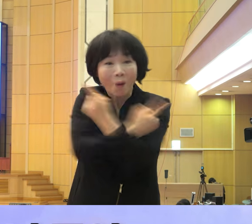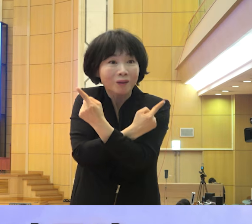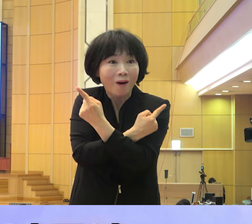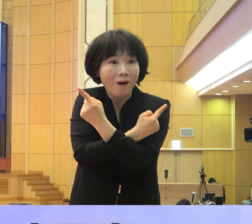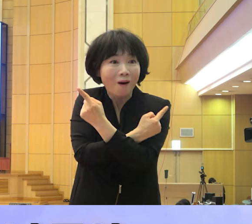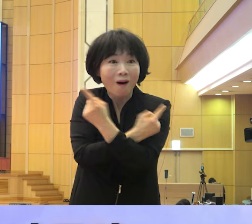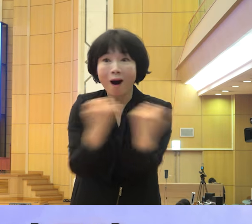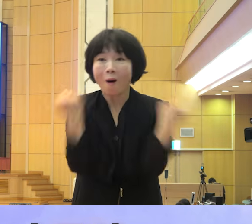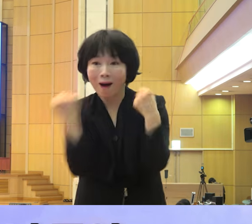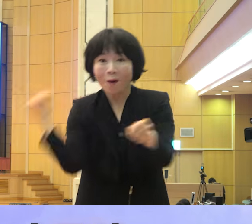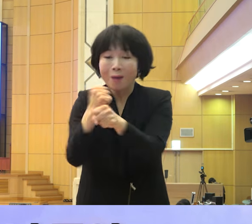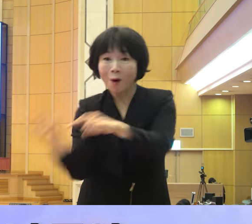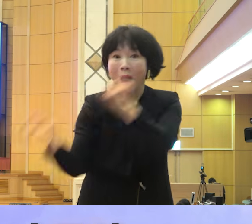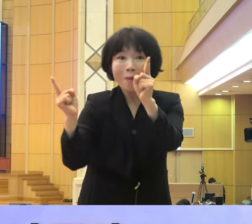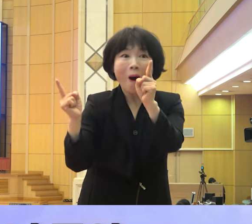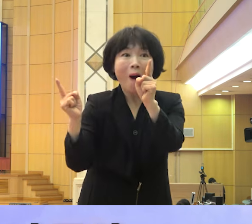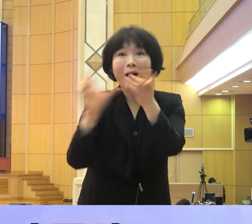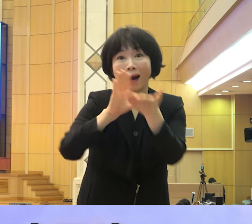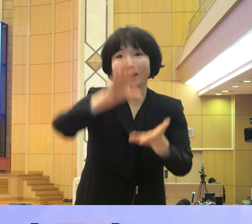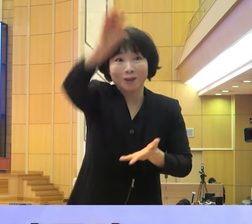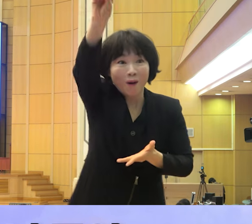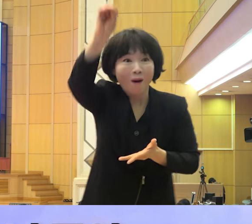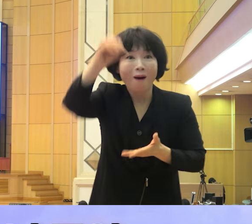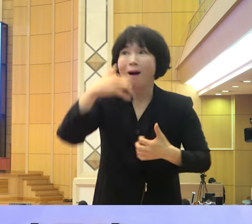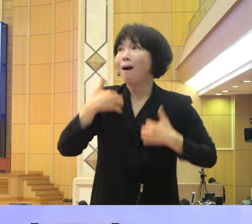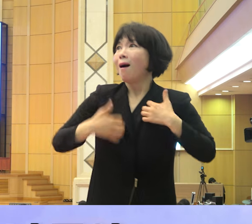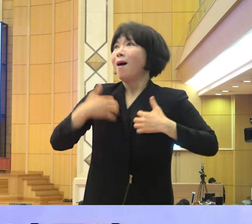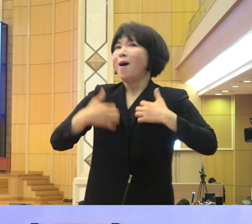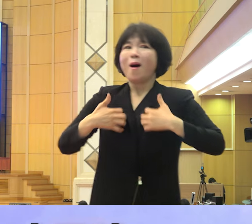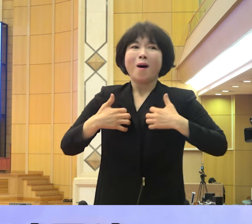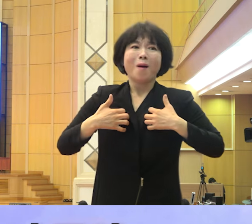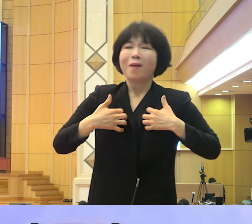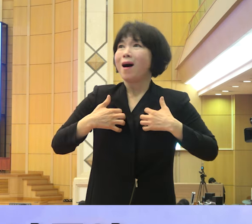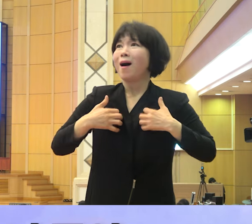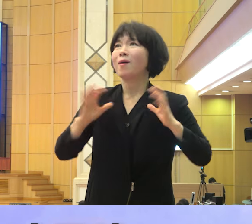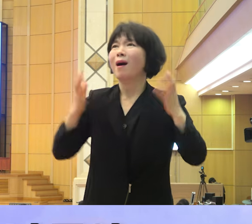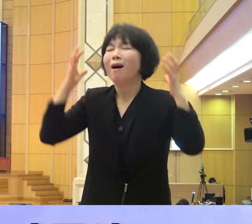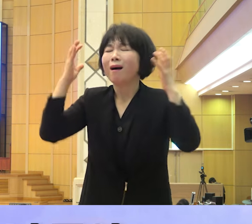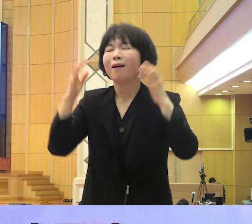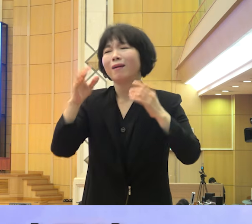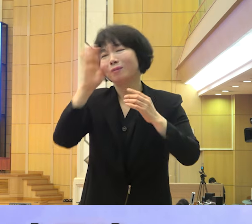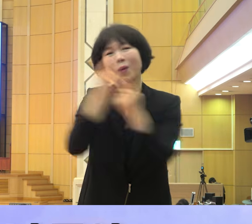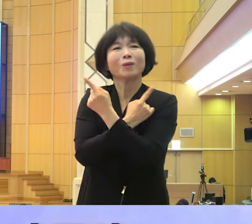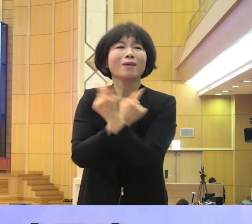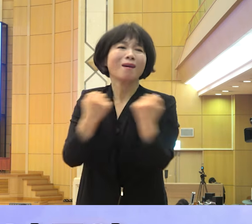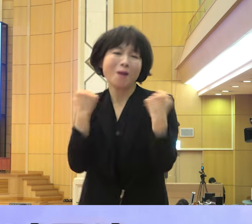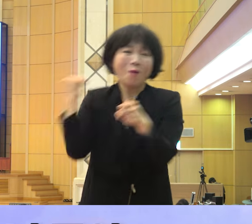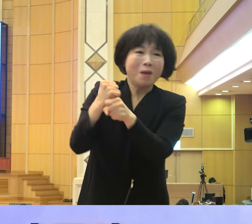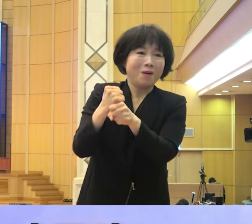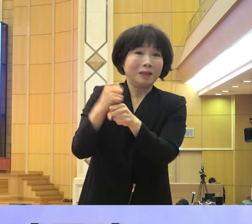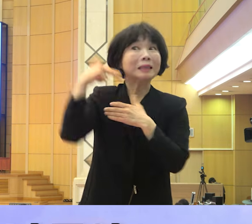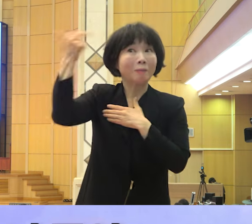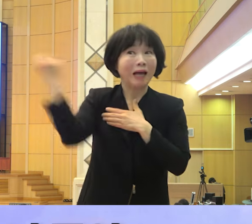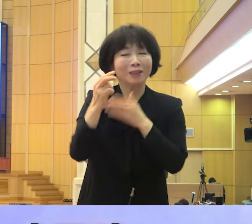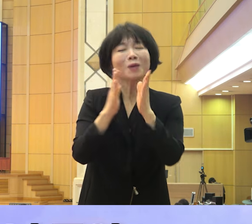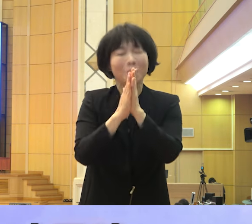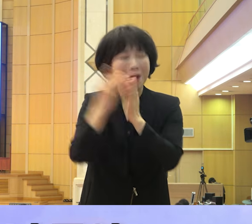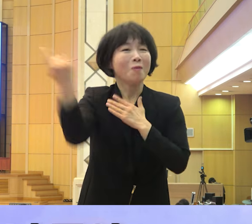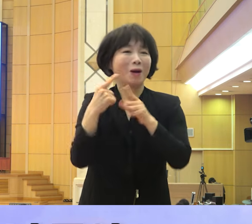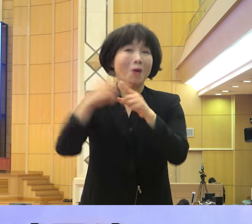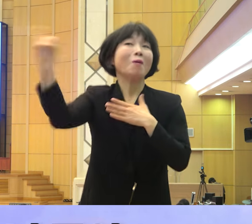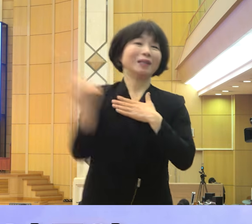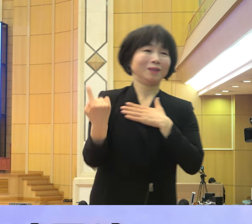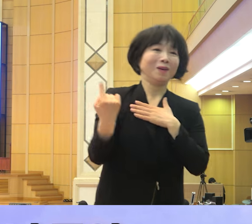그 다음에 예수 안 믿을 수 없지. 그러니까 성전에 나온 거야. 다시 말하면 교회에 나온 거야.